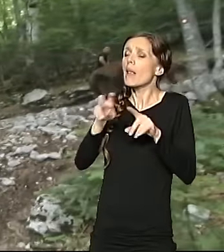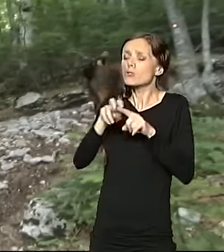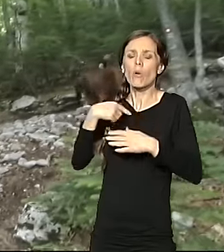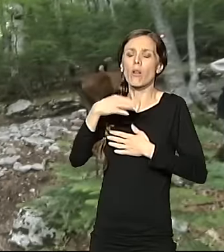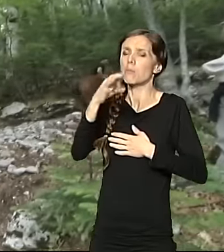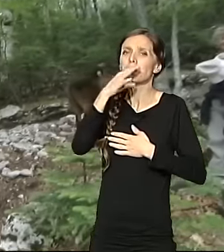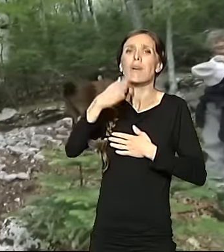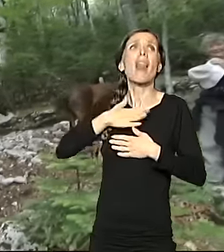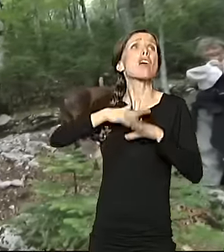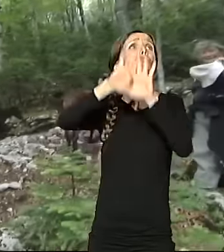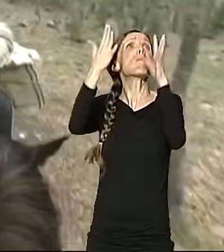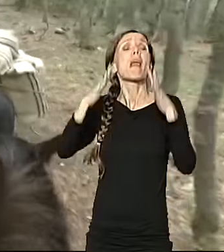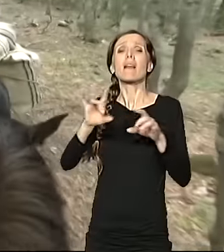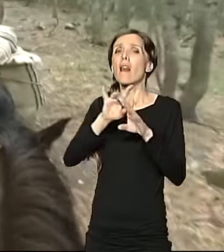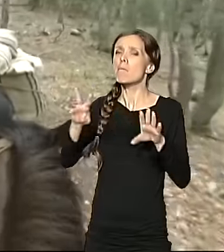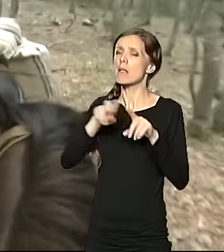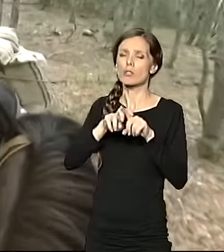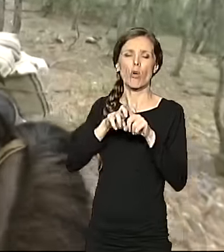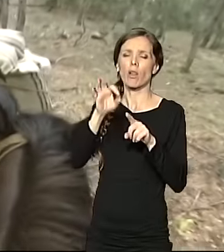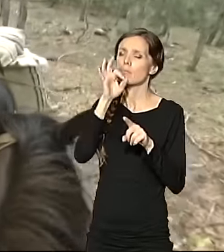Ova naša se ne može zamisliti bez konja.